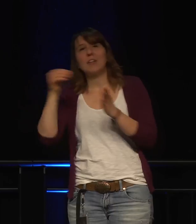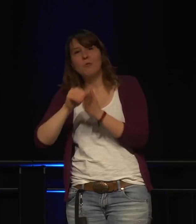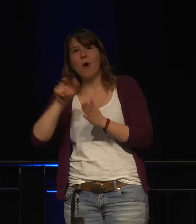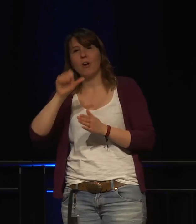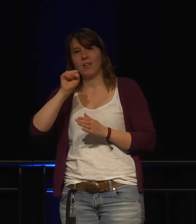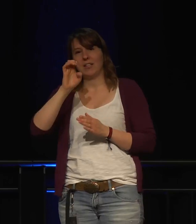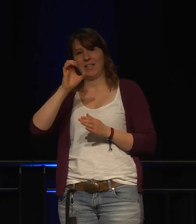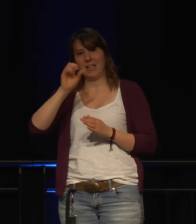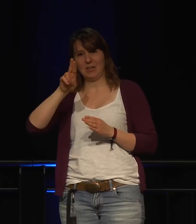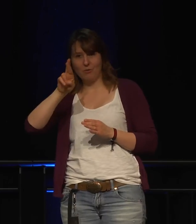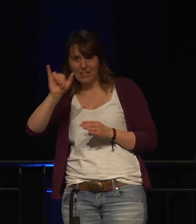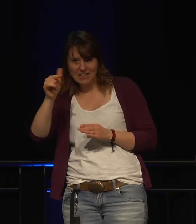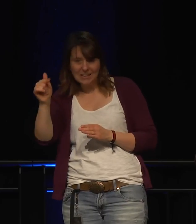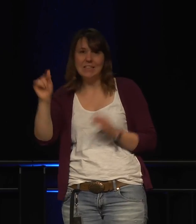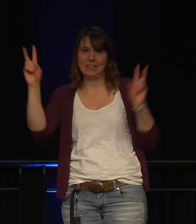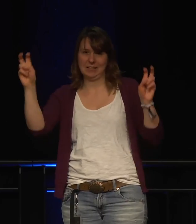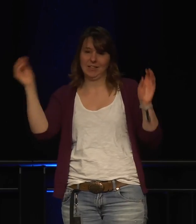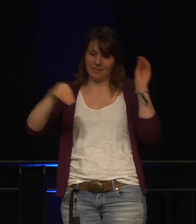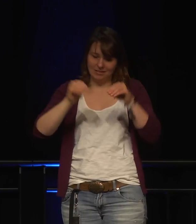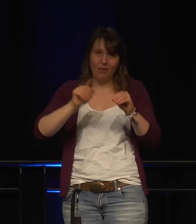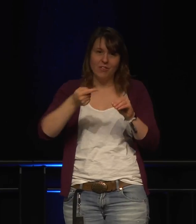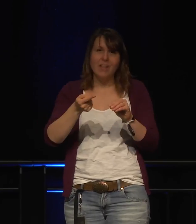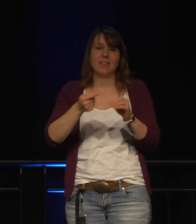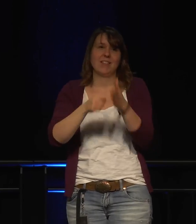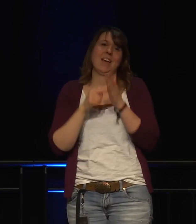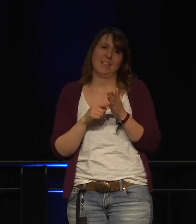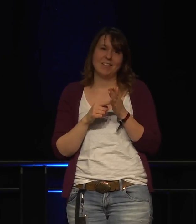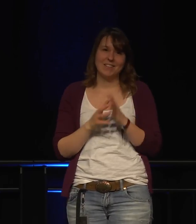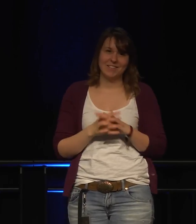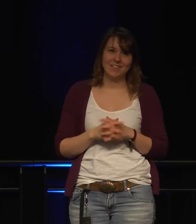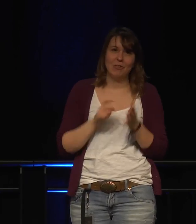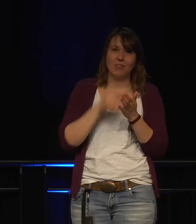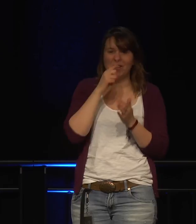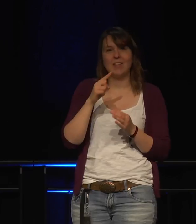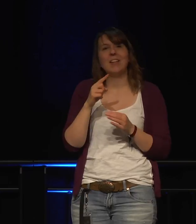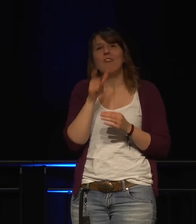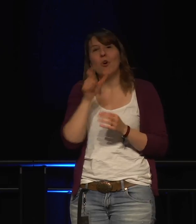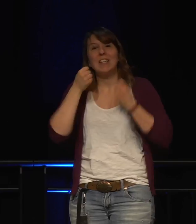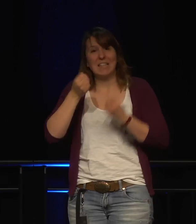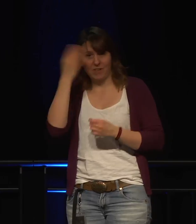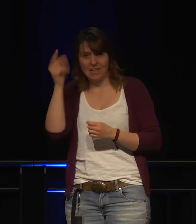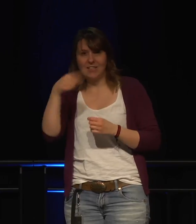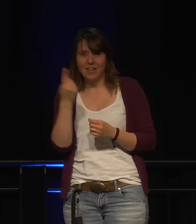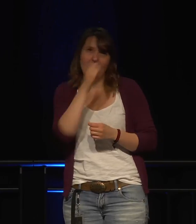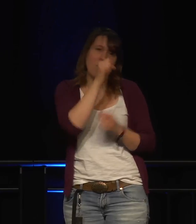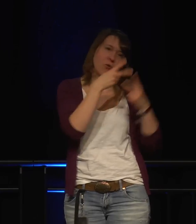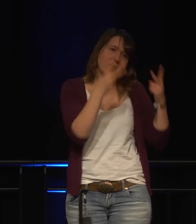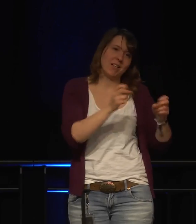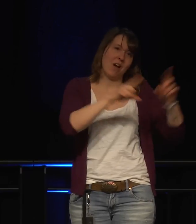añadid security a la búsqueda, porque si no apareceréis en otras páginas. Y